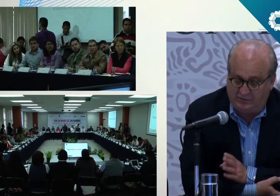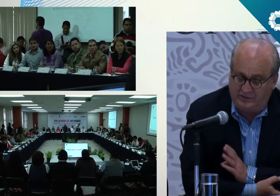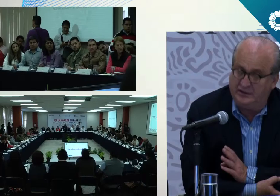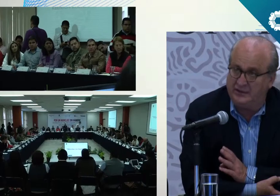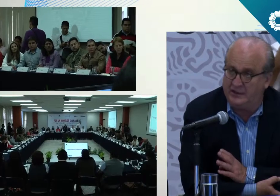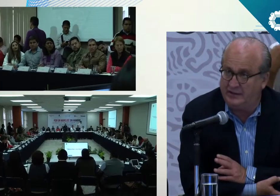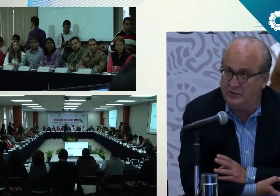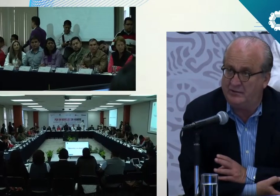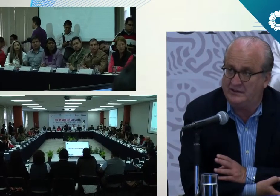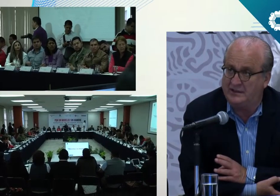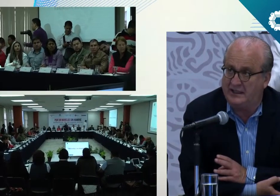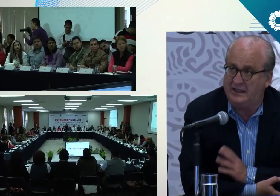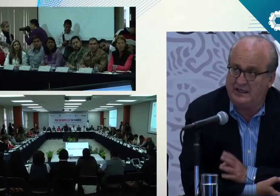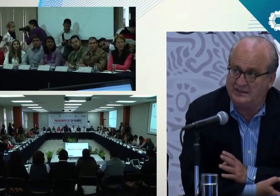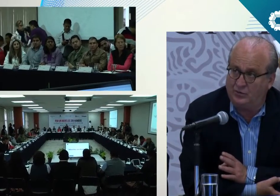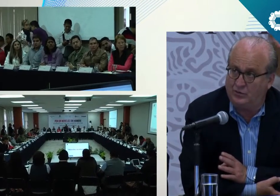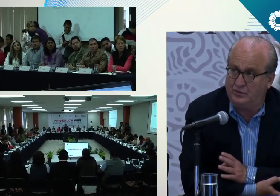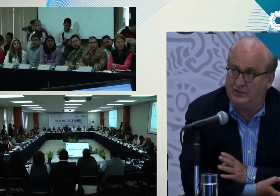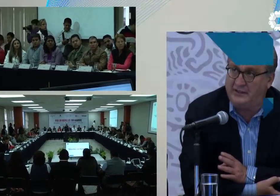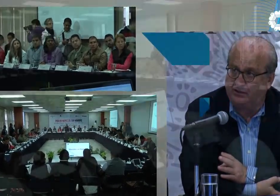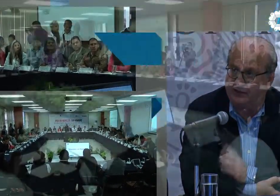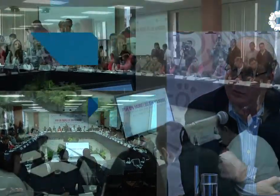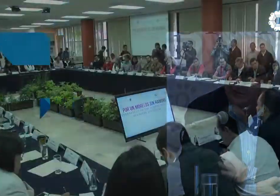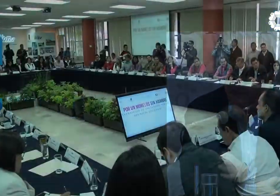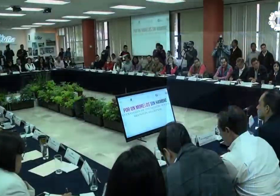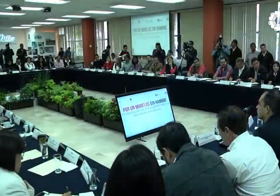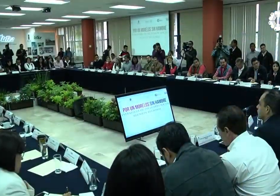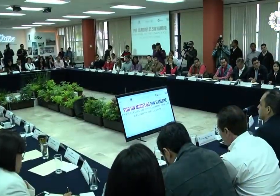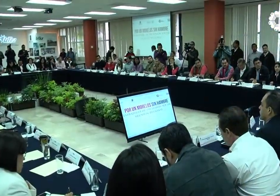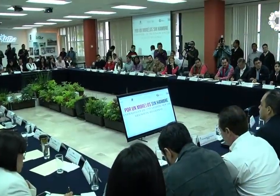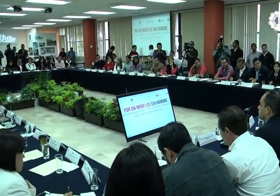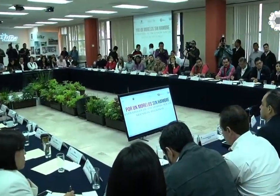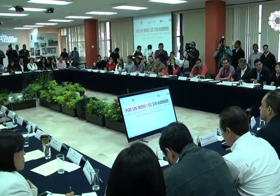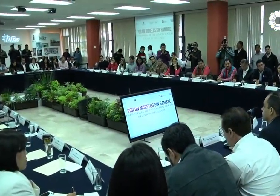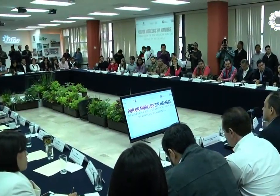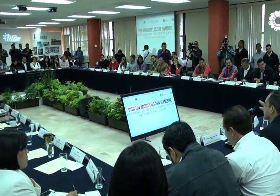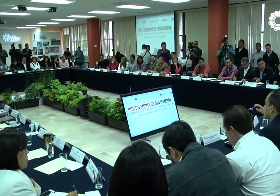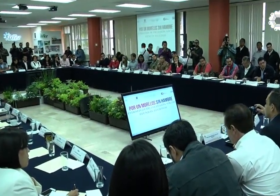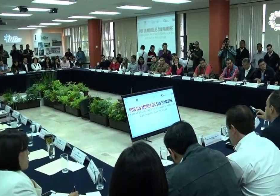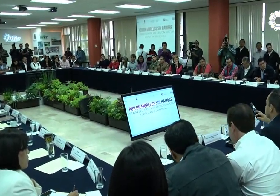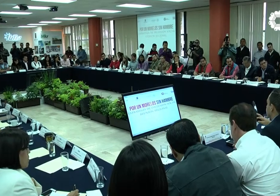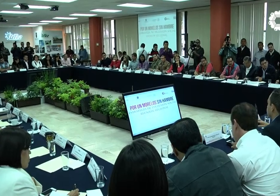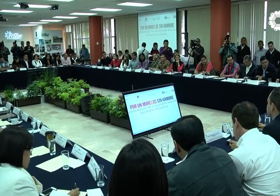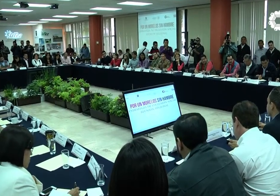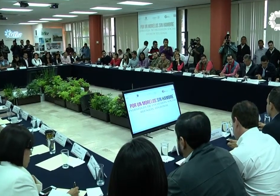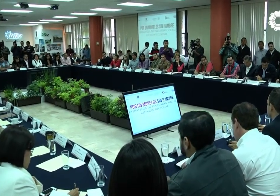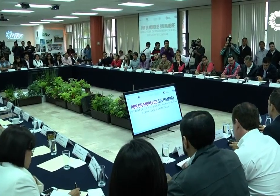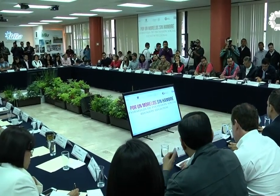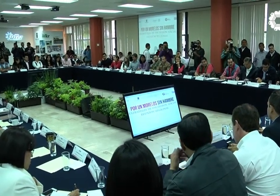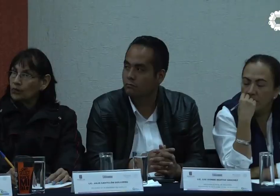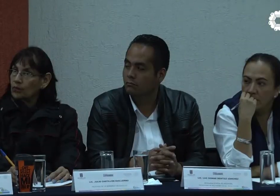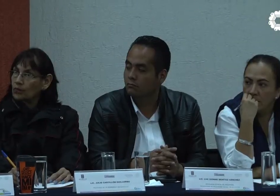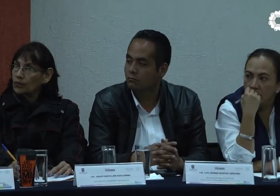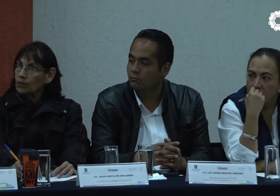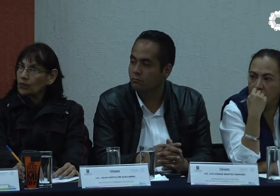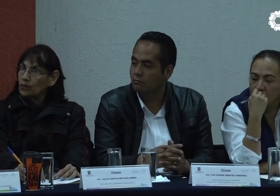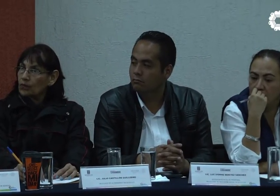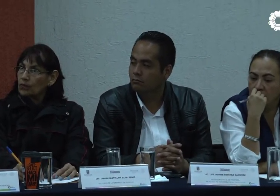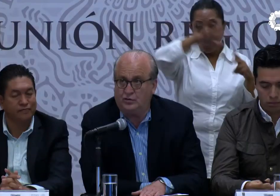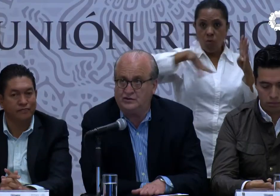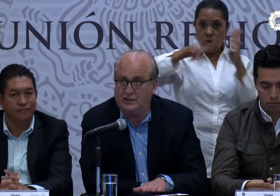bachillerato y de universidad al seguro médico que nos da el IMSS. Podemos tener el 100% de